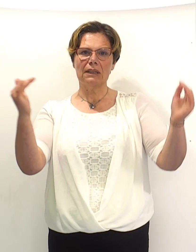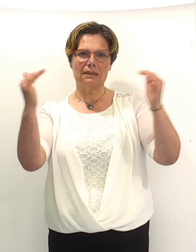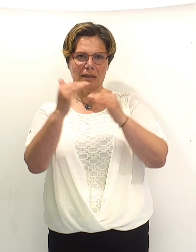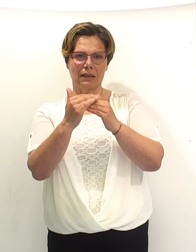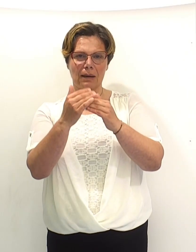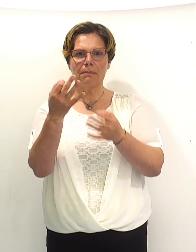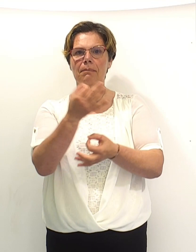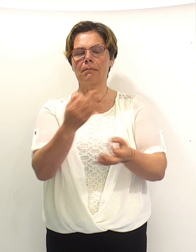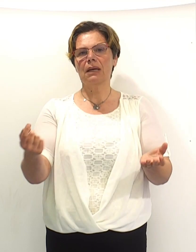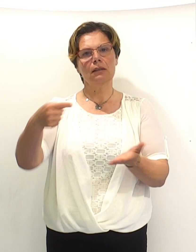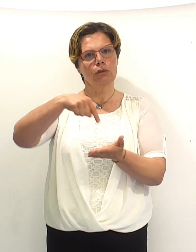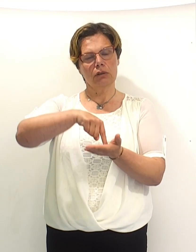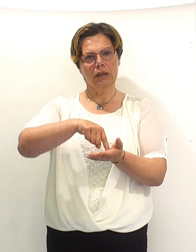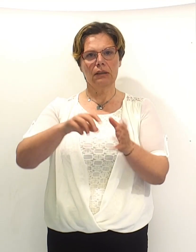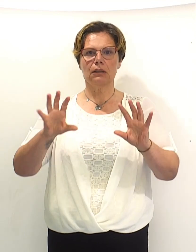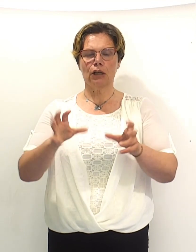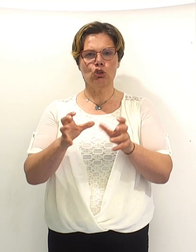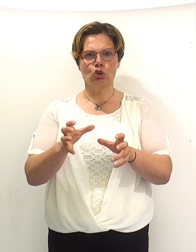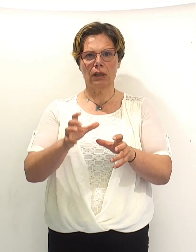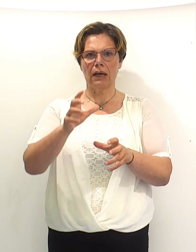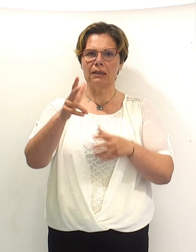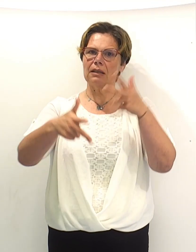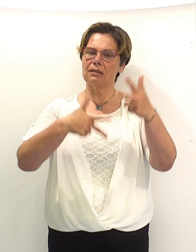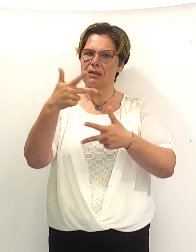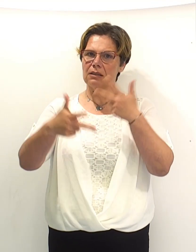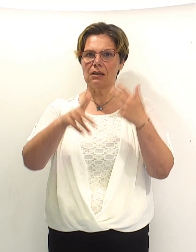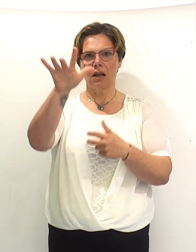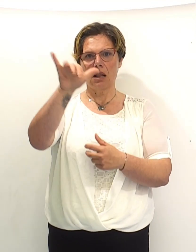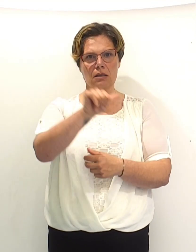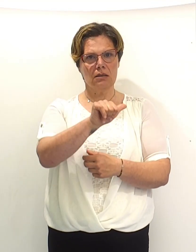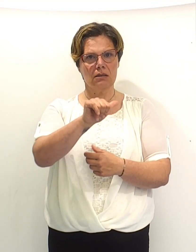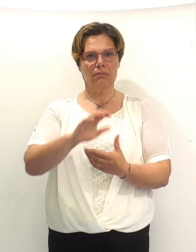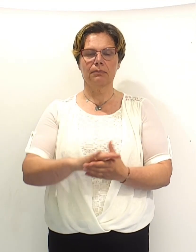Buonasera, ben ritrovati con il telegiornale nella lingua dei segni.